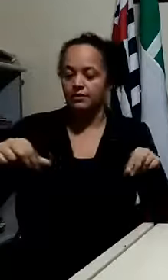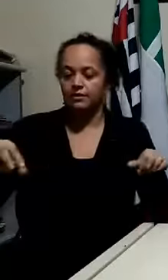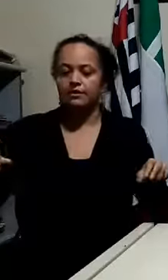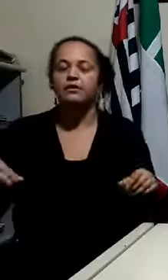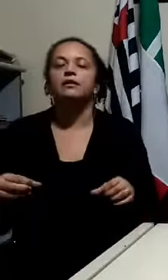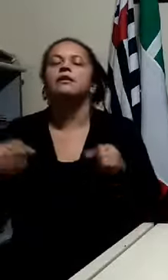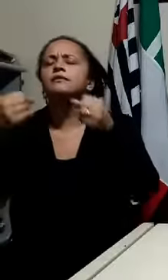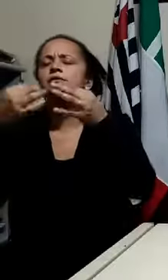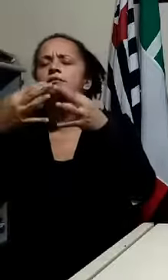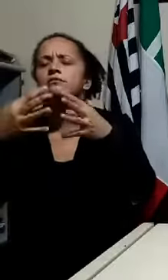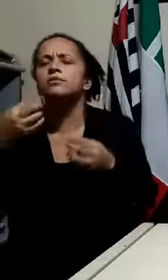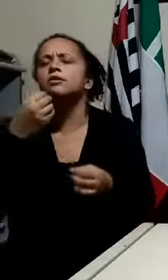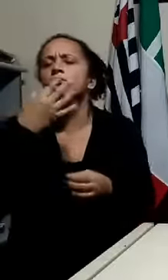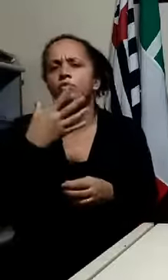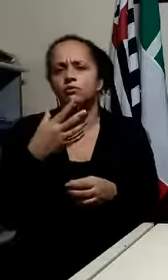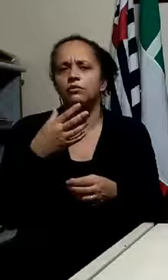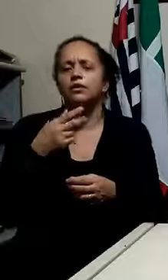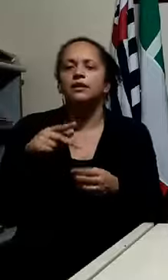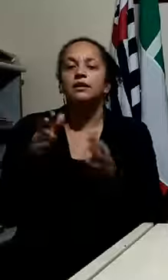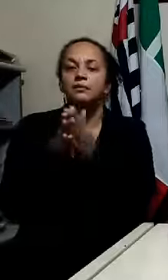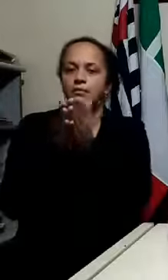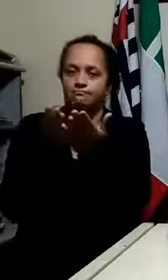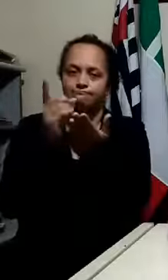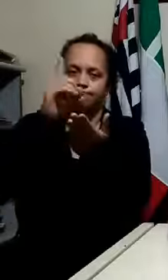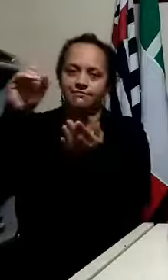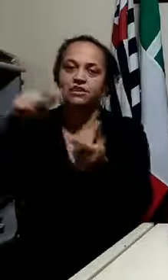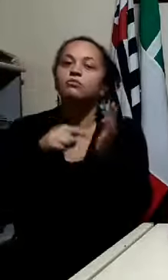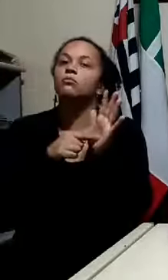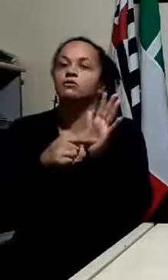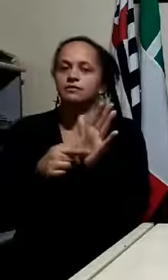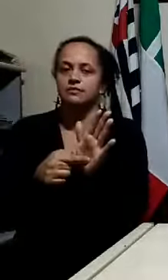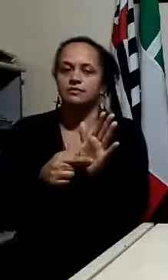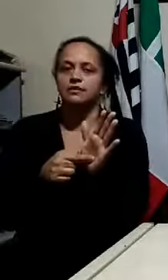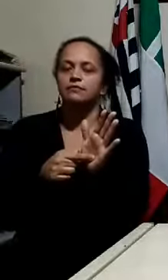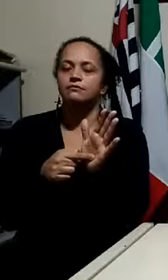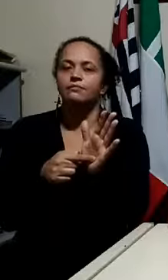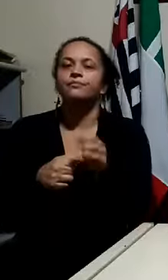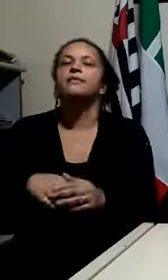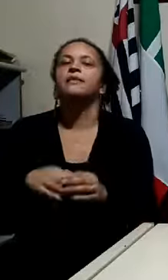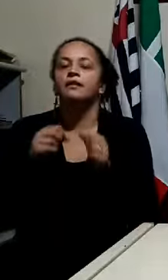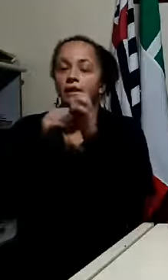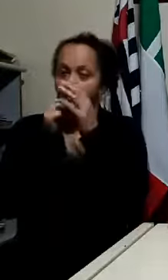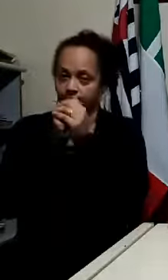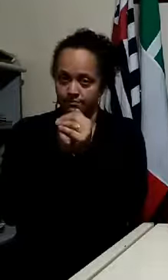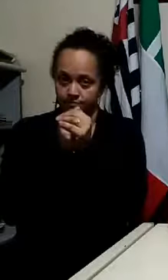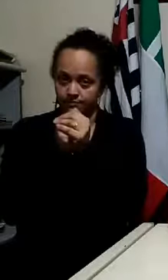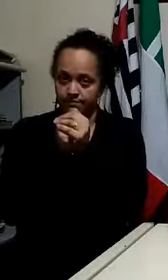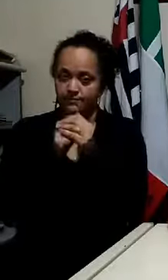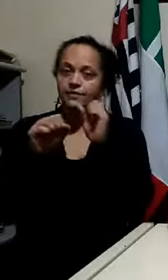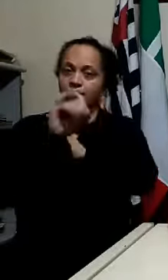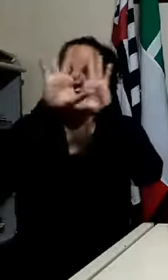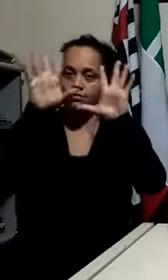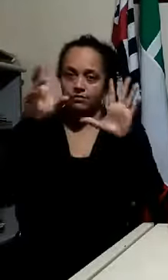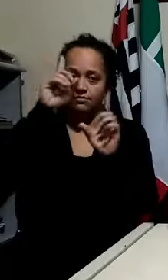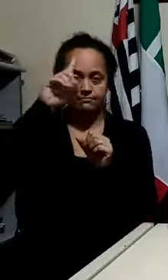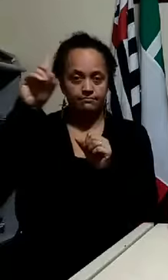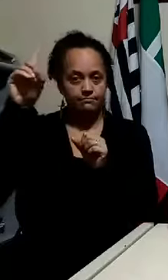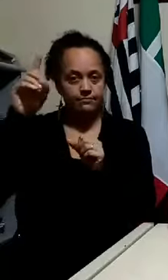ele diz, quem tem ouvidos para ouvir, ouça. Amém? Glória a Deus por isso. Eu quero aqui agradecer,